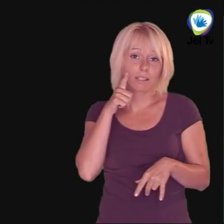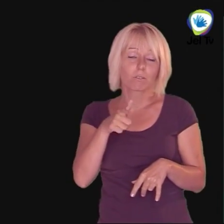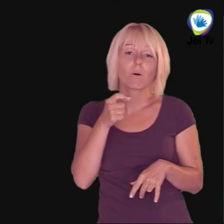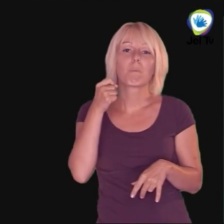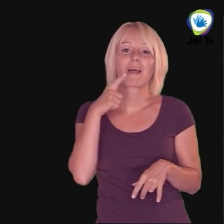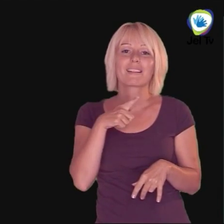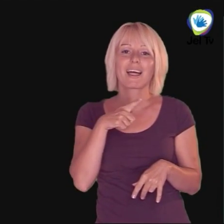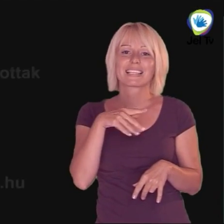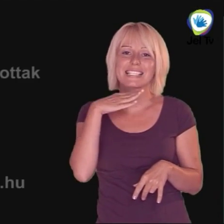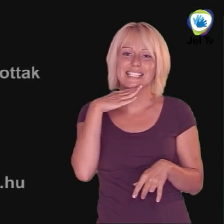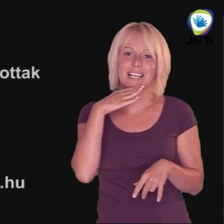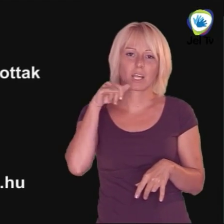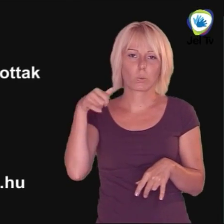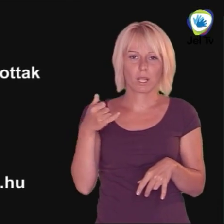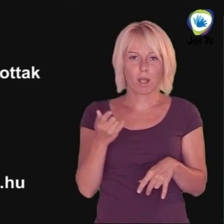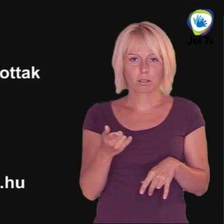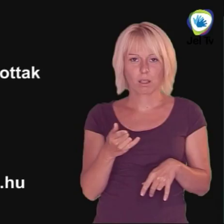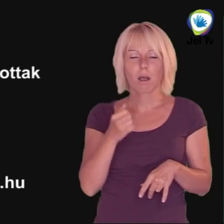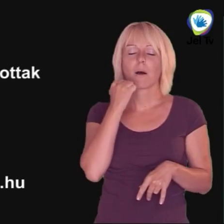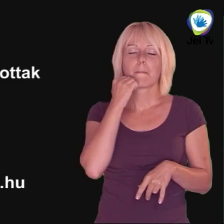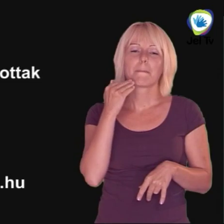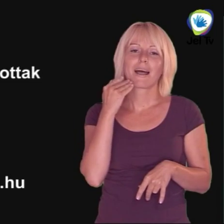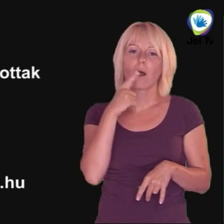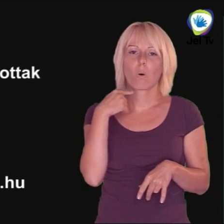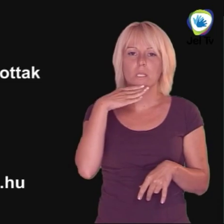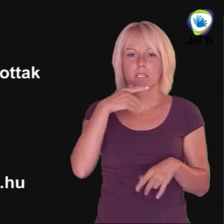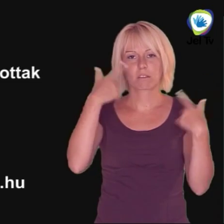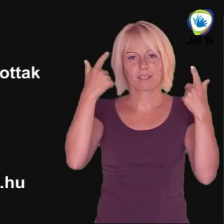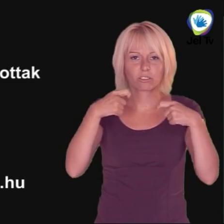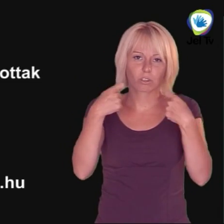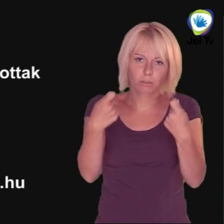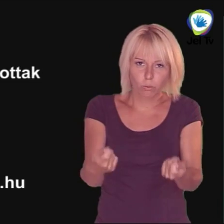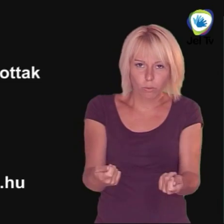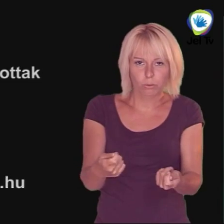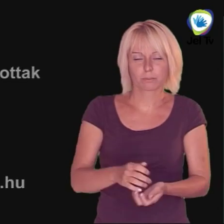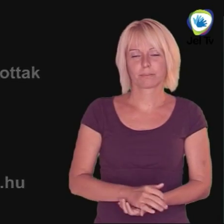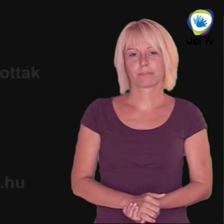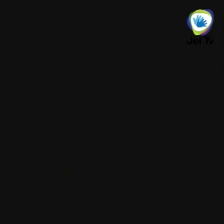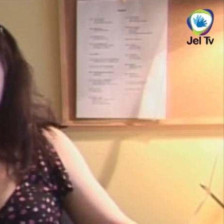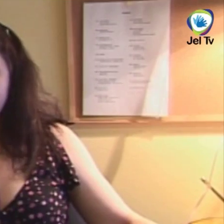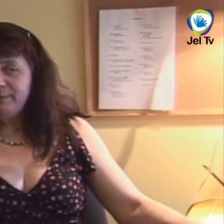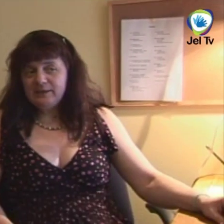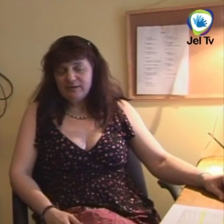megfogalmazást hallhatunk Bernátné Székely Juliannától, a MEOSZ tanácsadójától.